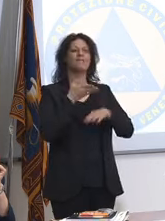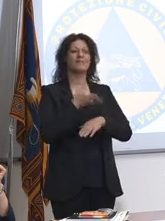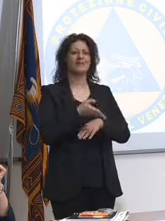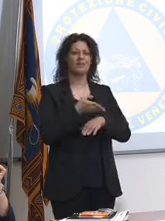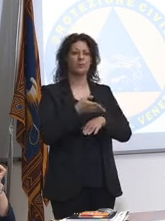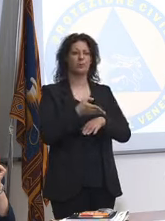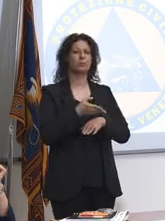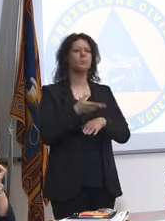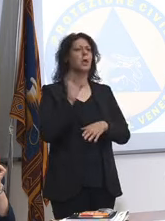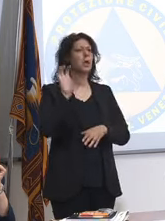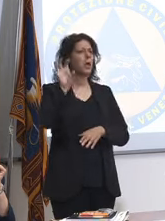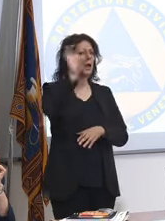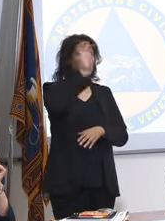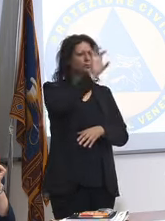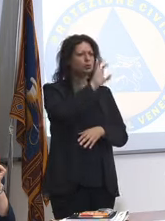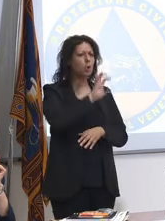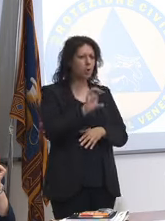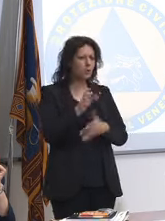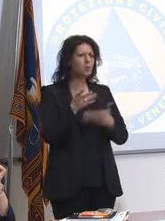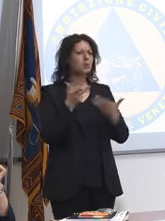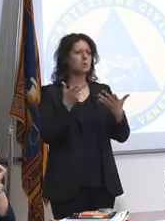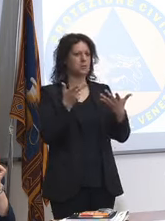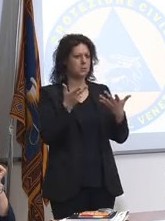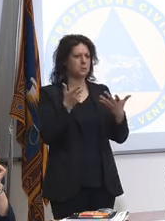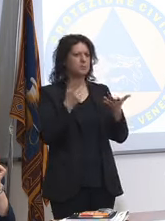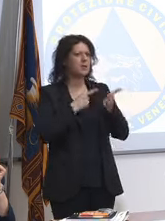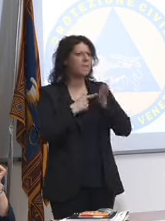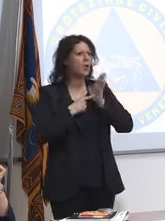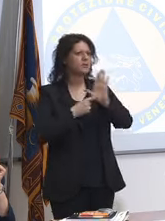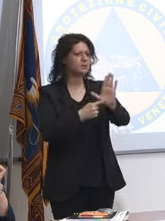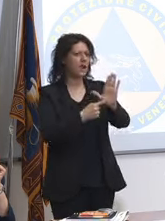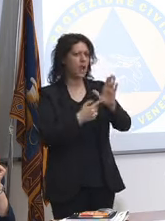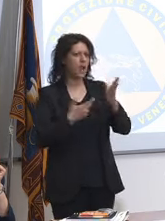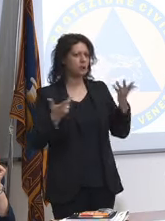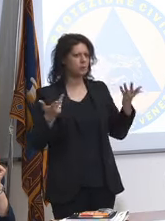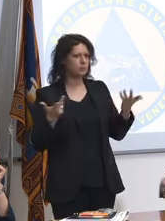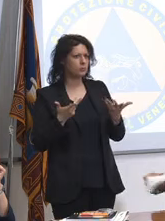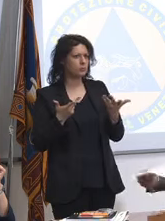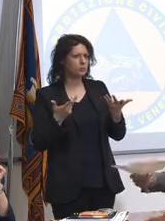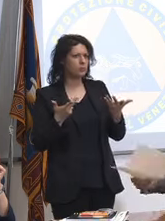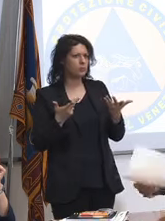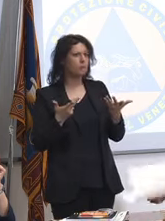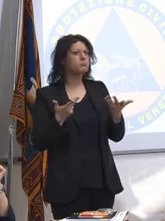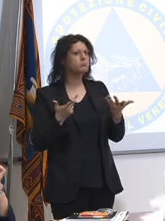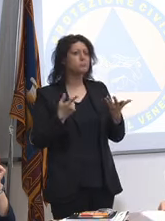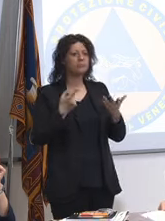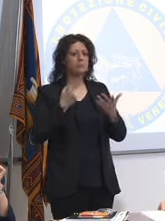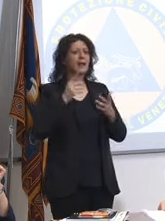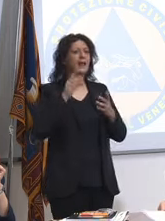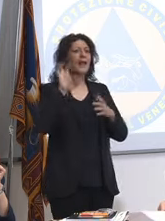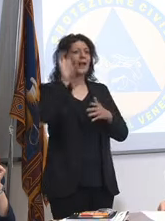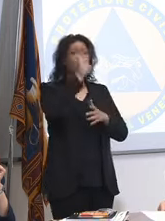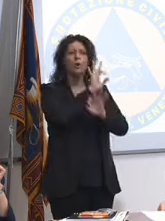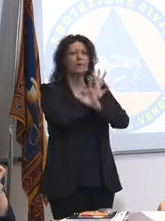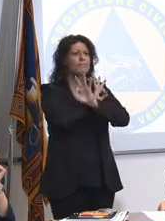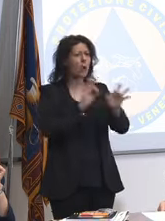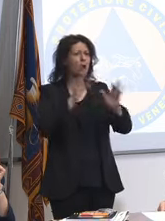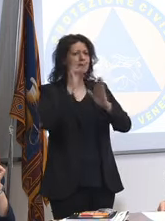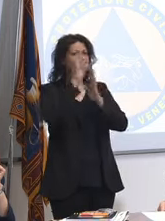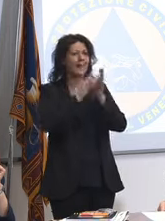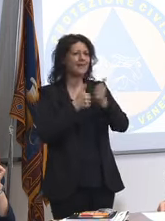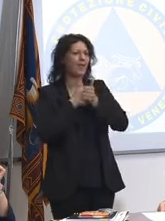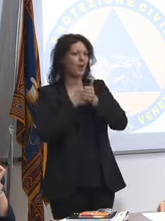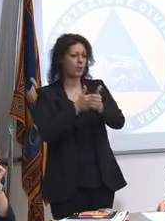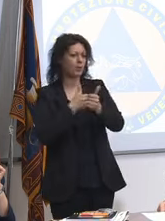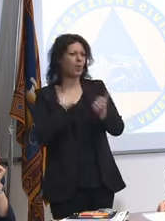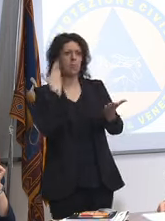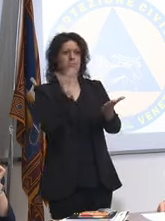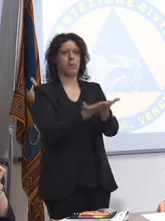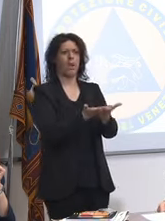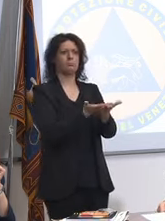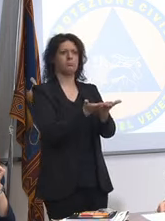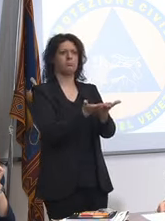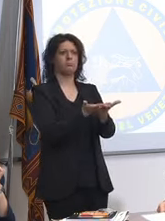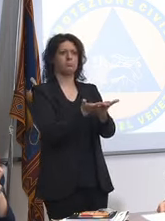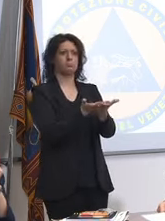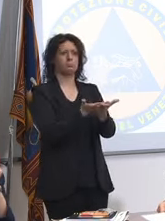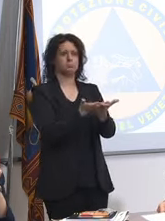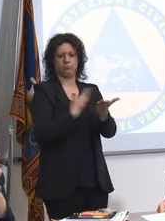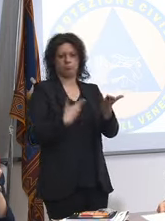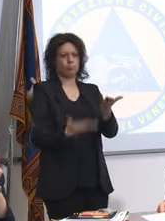semplicemente del fatto di aver dimostrato che se servono linee guida, le regioni le ha messe sopra il tavolo. Vi ricordate, ci abbiamo messo un paio